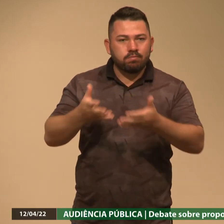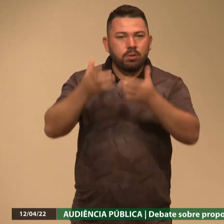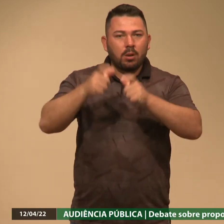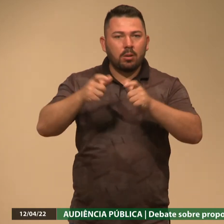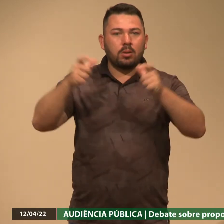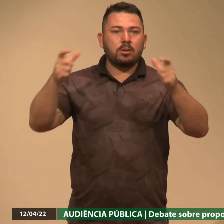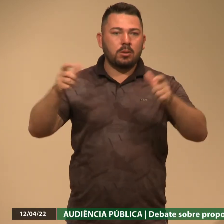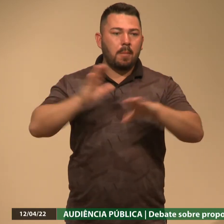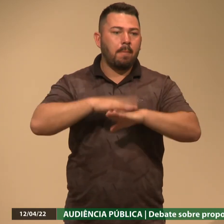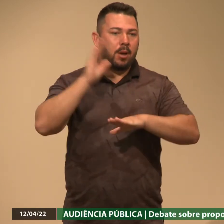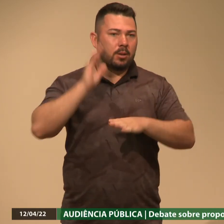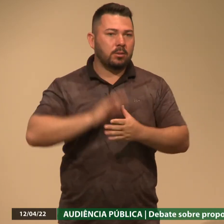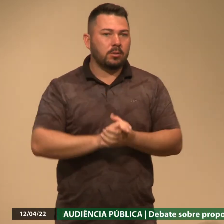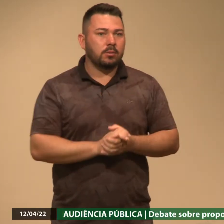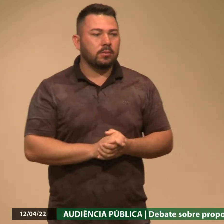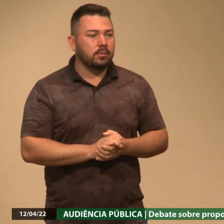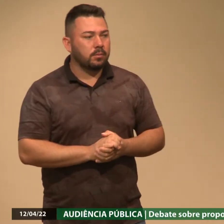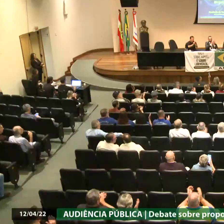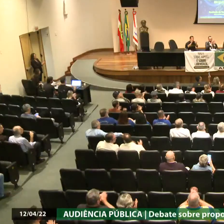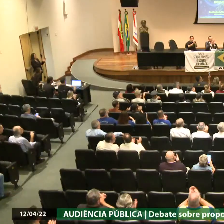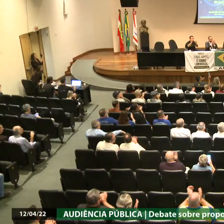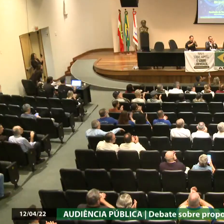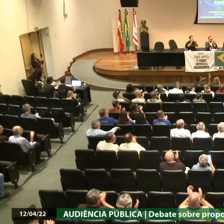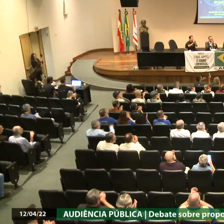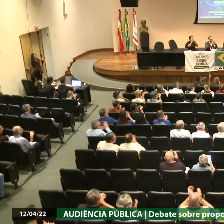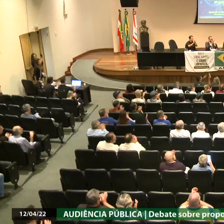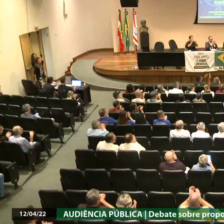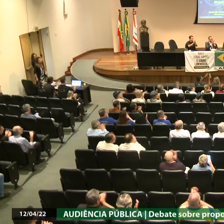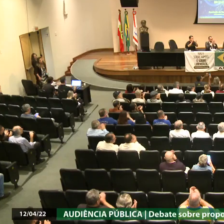mais muito obrigada ó